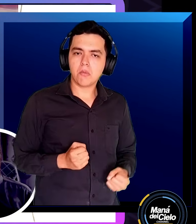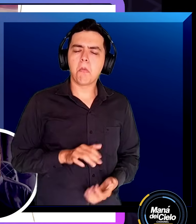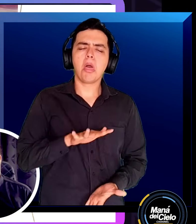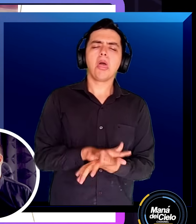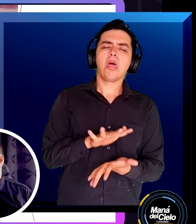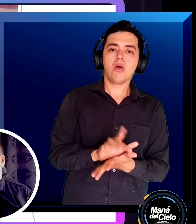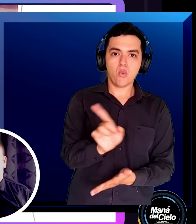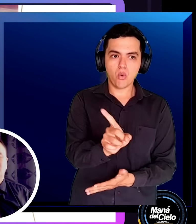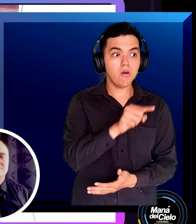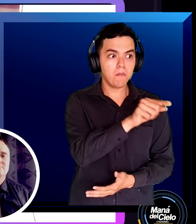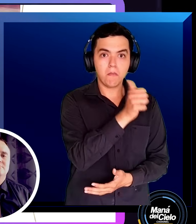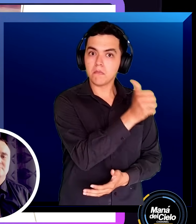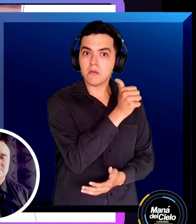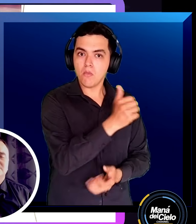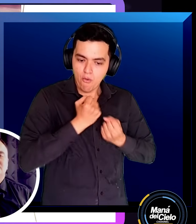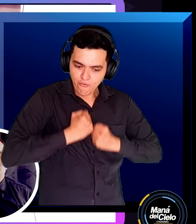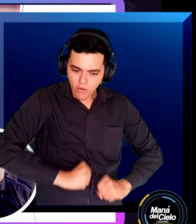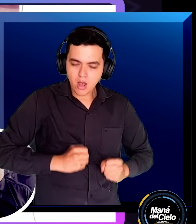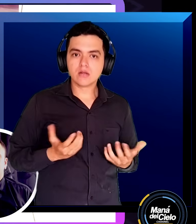Sí, incomoda.